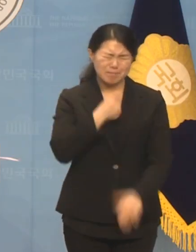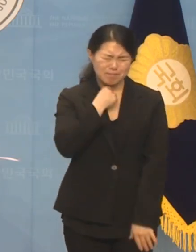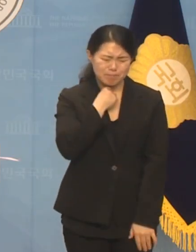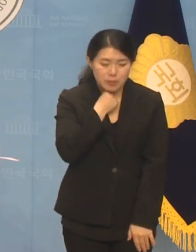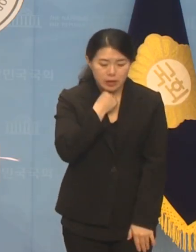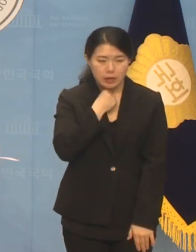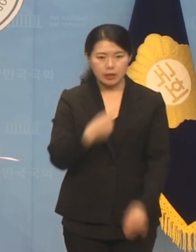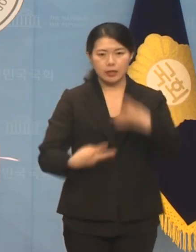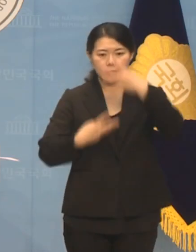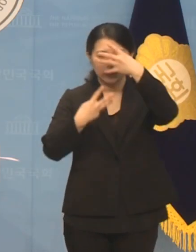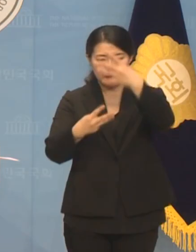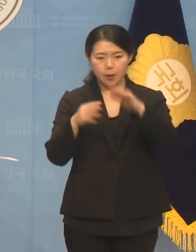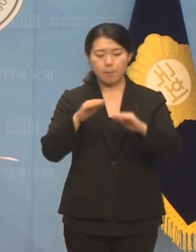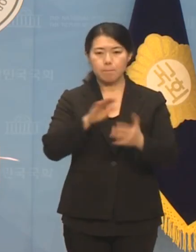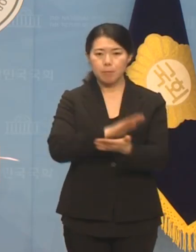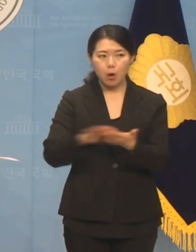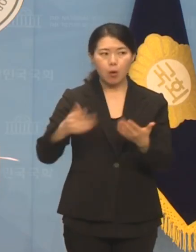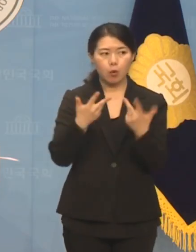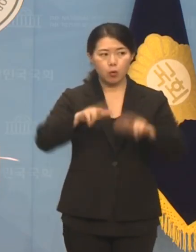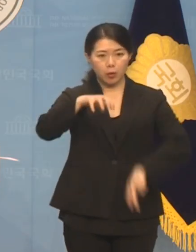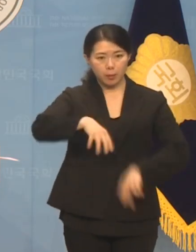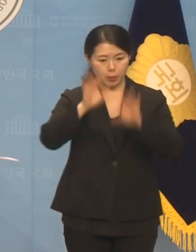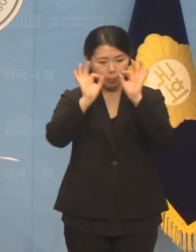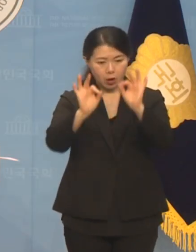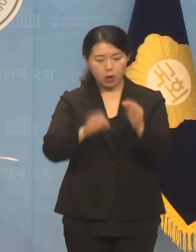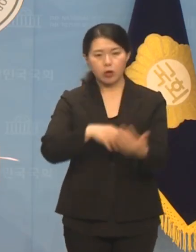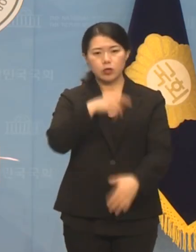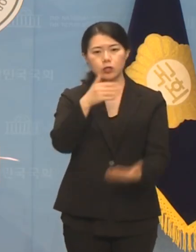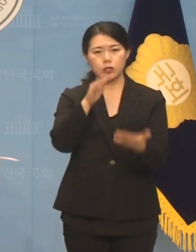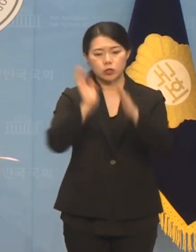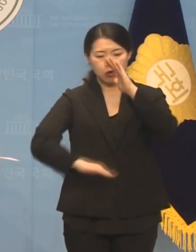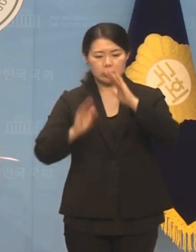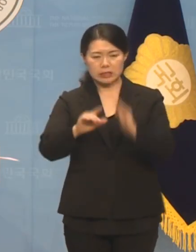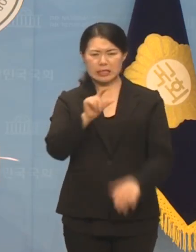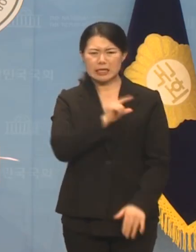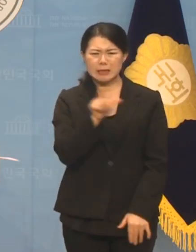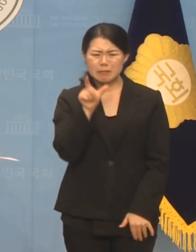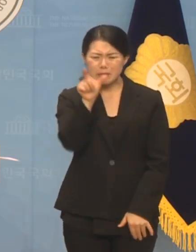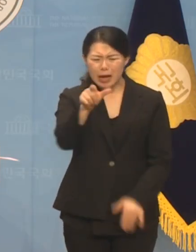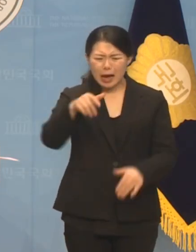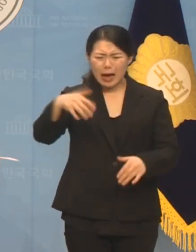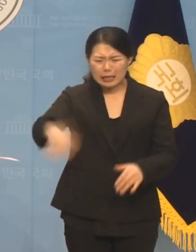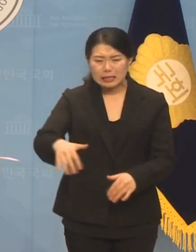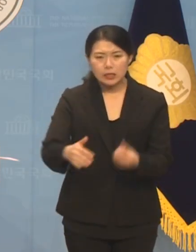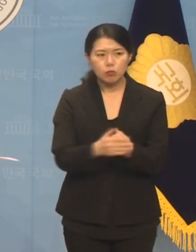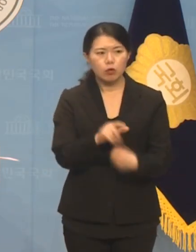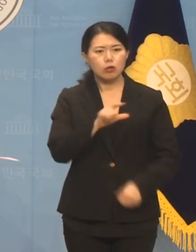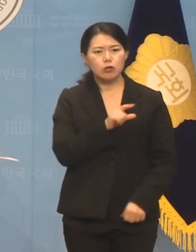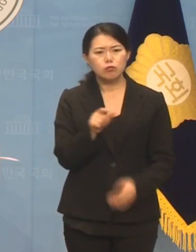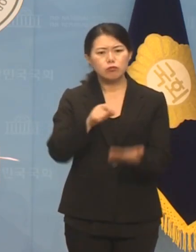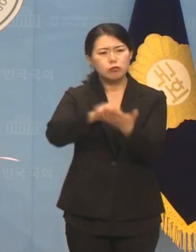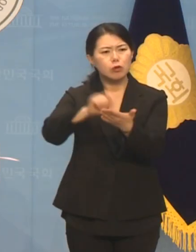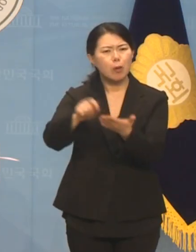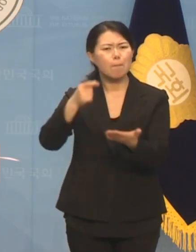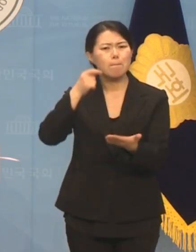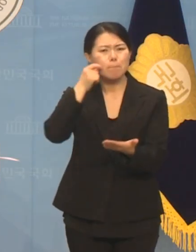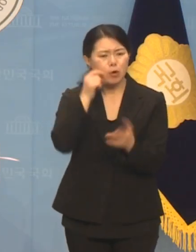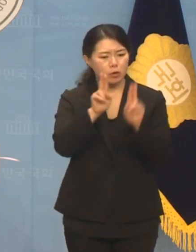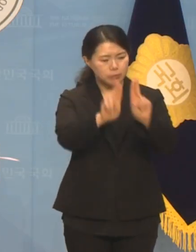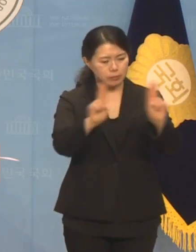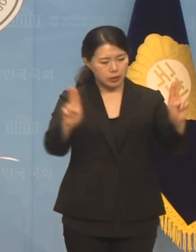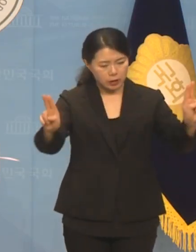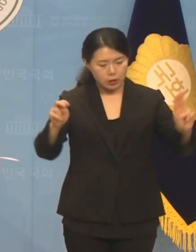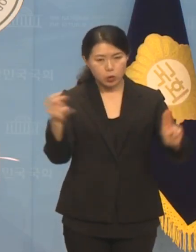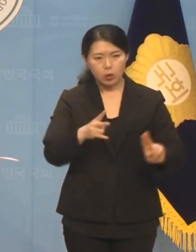4.3 평화공원에는 4.3의 정식 명칭이 정해지지 않아서 이름조차 새기지 못한 백비와